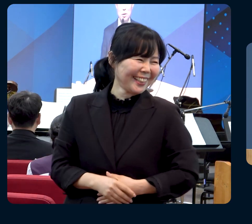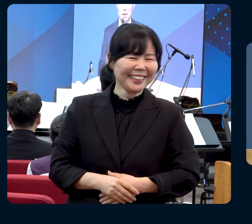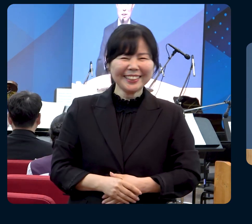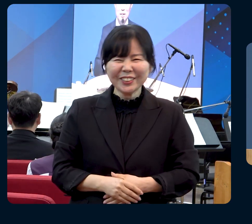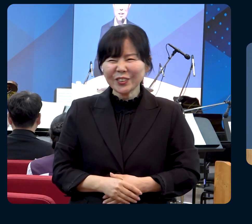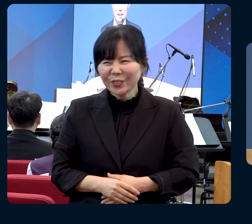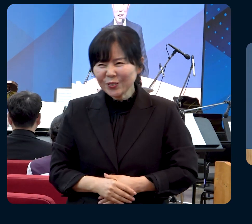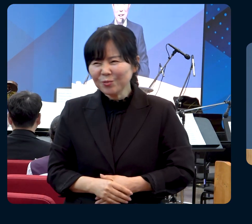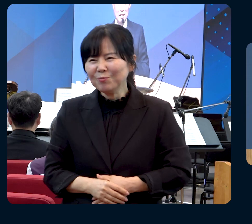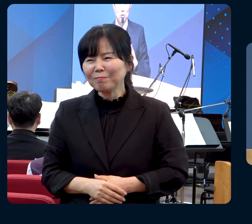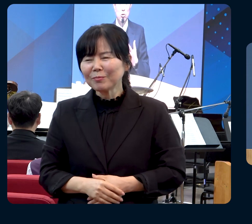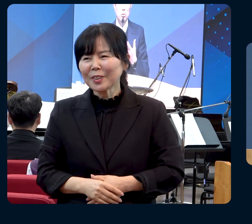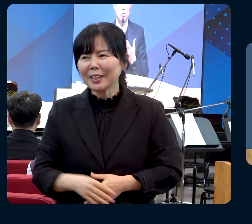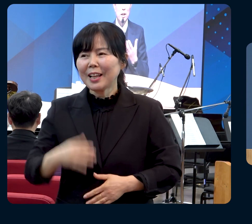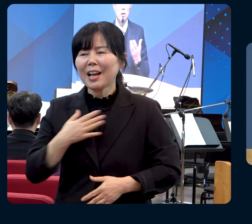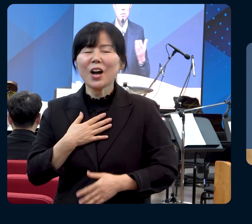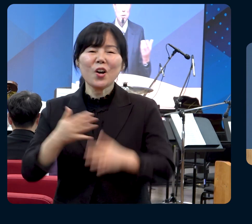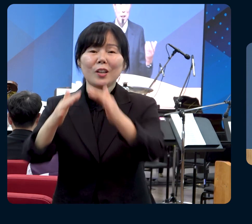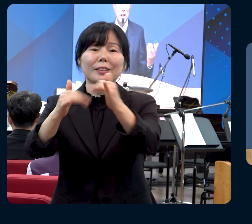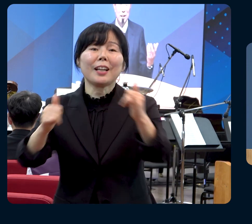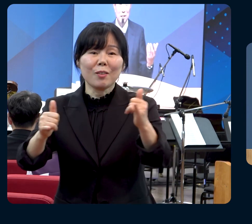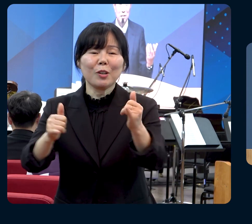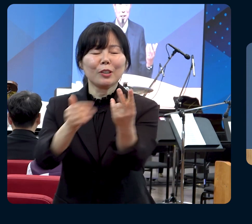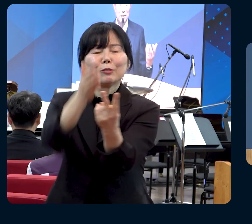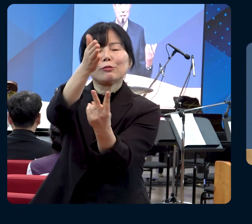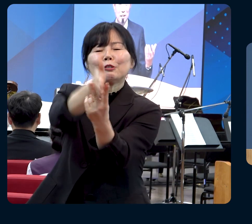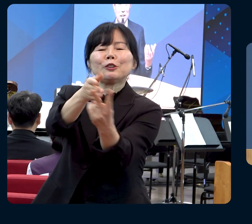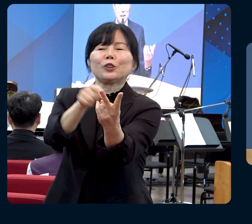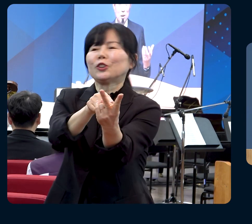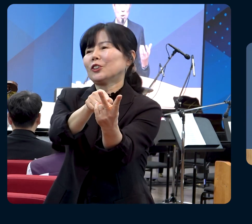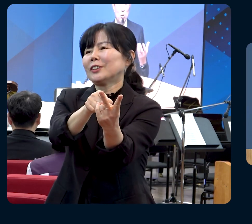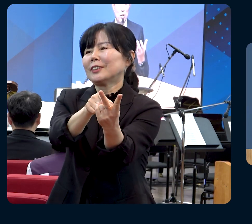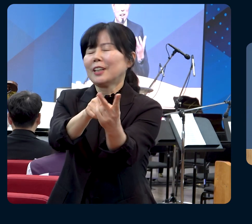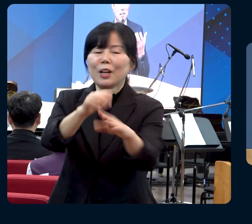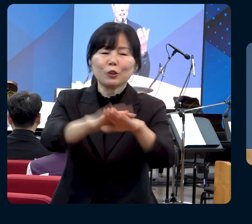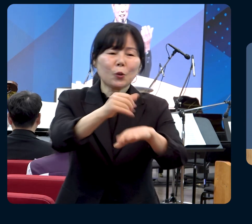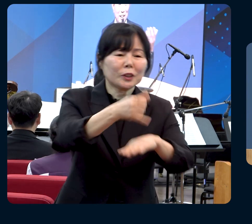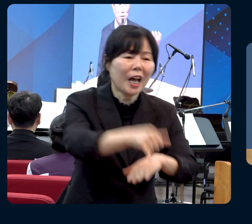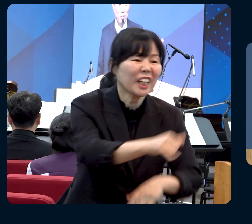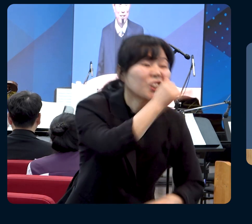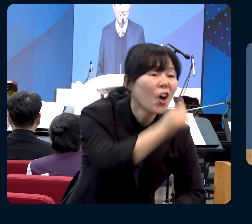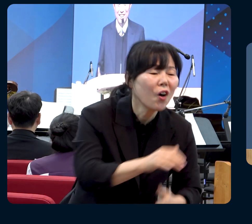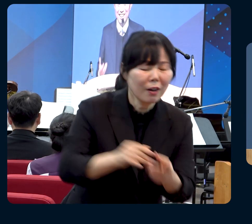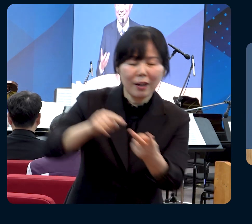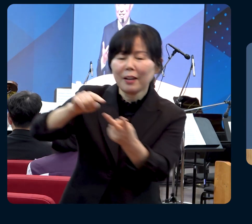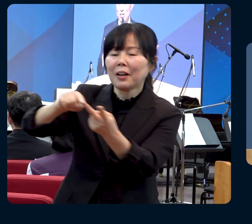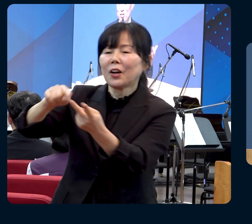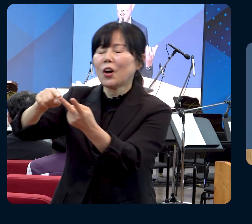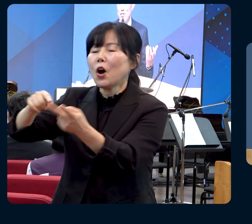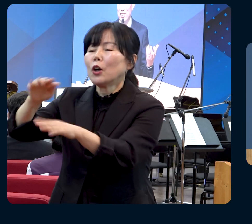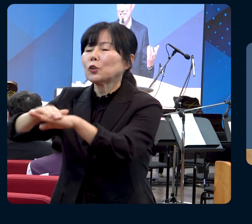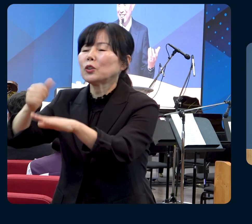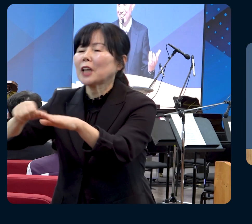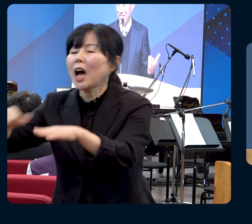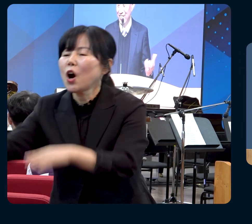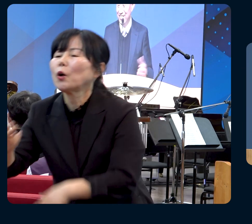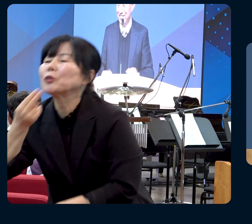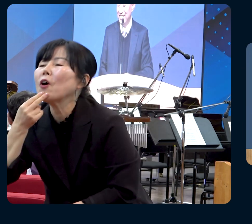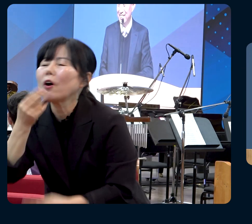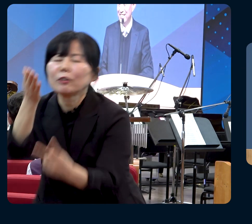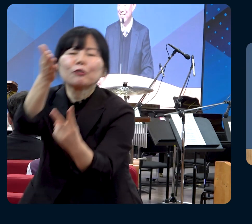그러면서 본인은 인간은 두 부류밖에 없다고 생각한다는 거예요. 손주가 있는 인간하고 손주가 없는